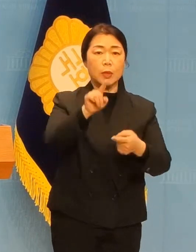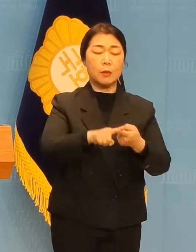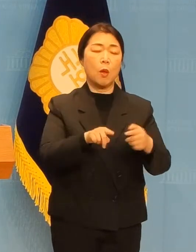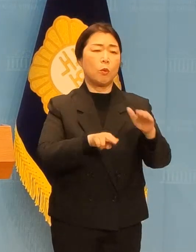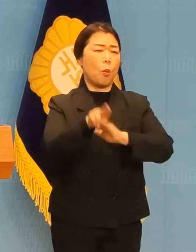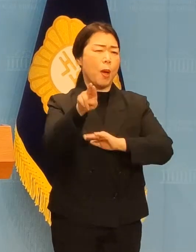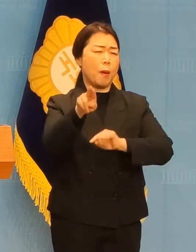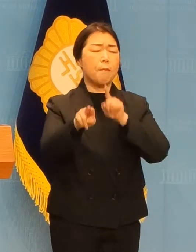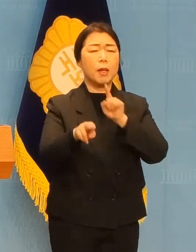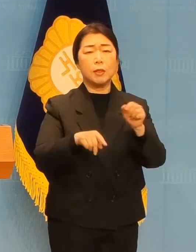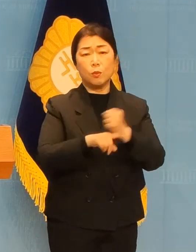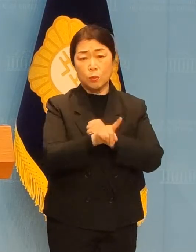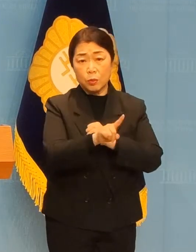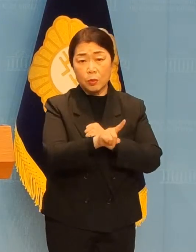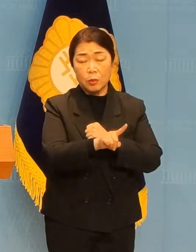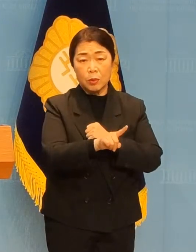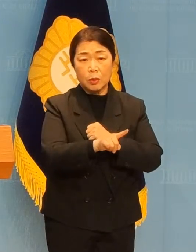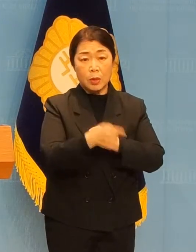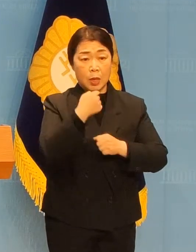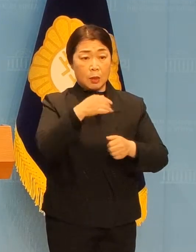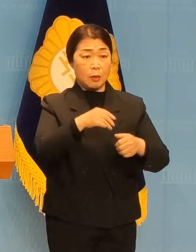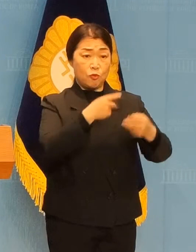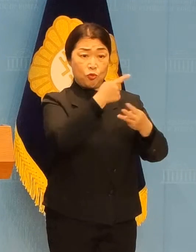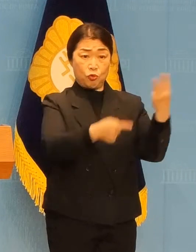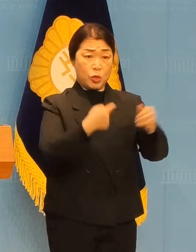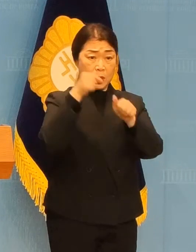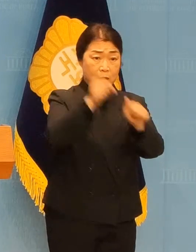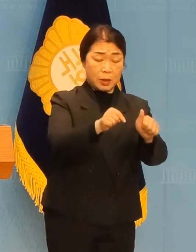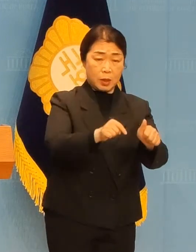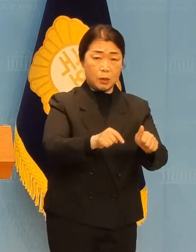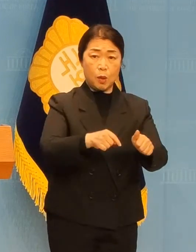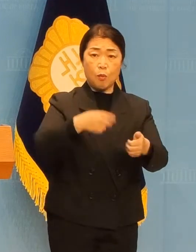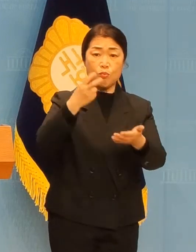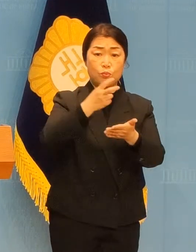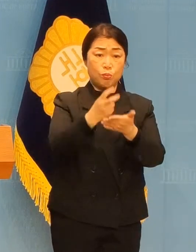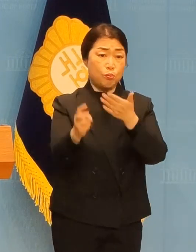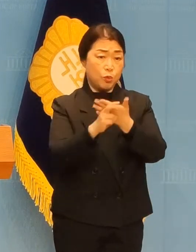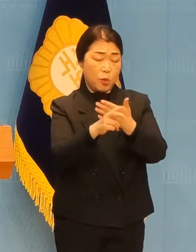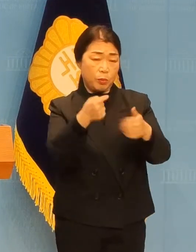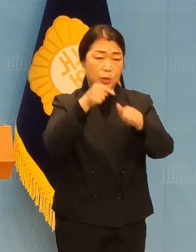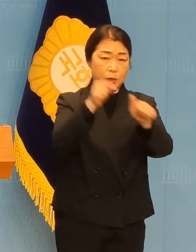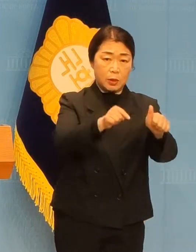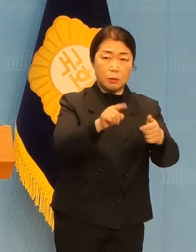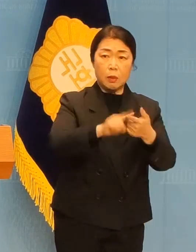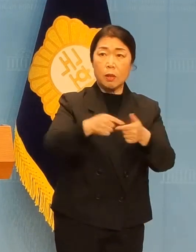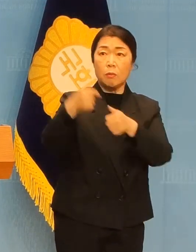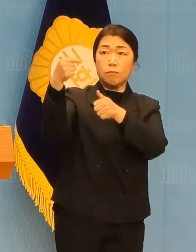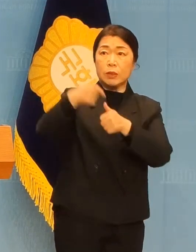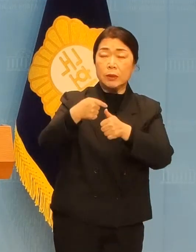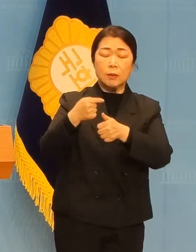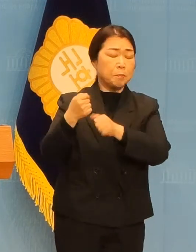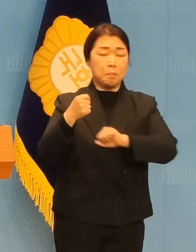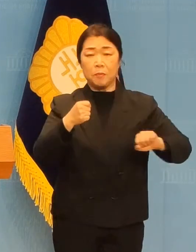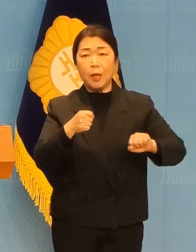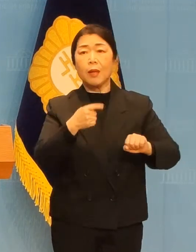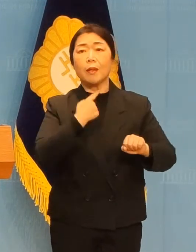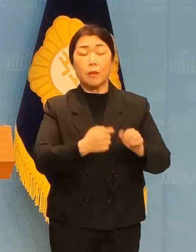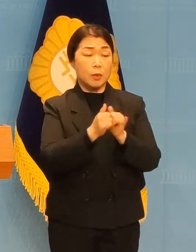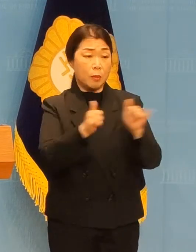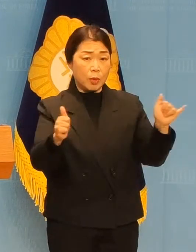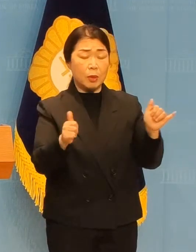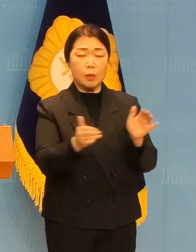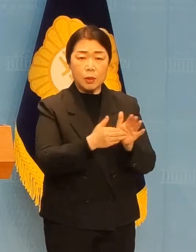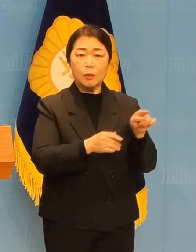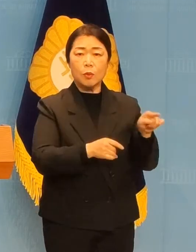것은 전직 대통령으로서 최소한의 헌법 정신조차 망각한 뒤틀린 인식을